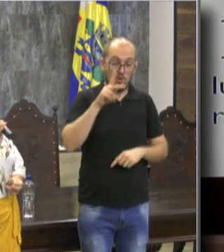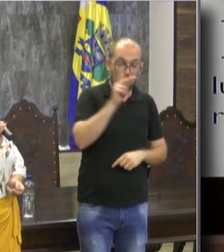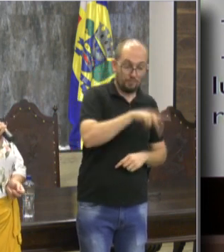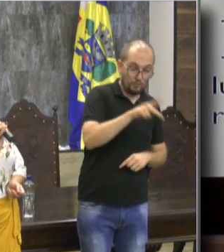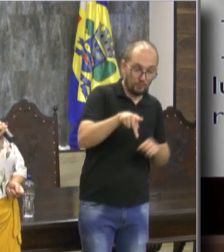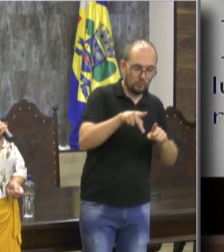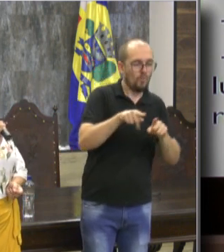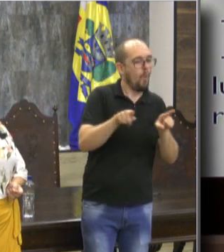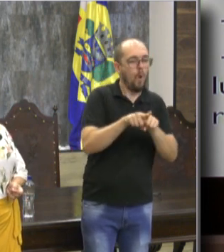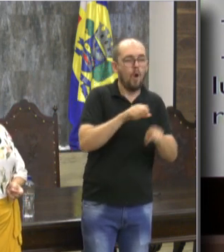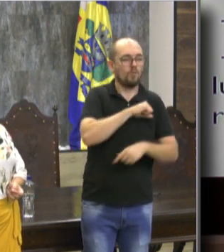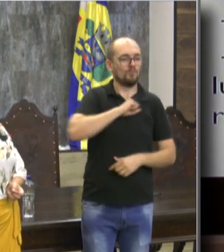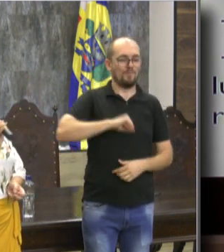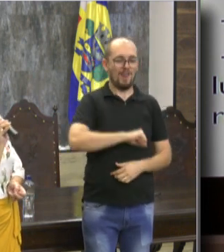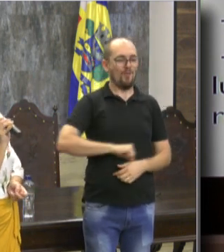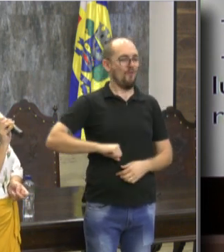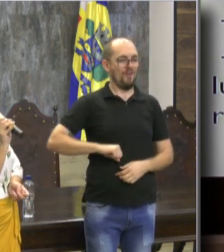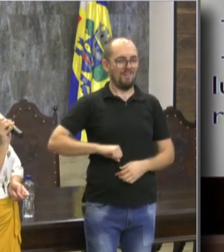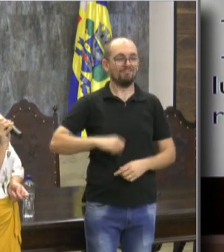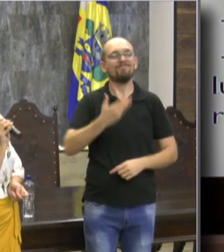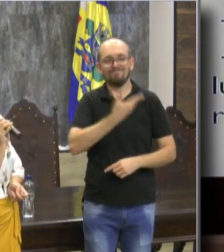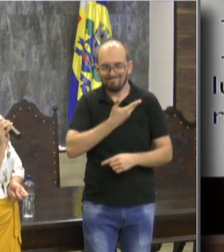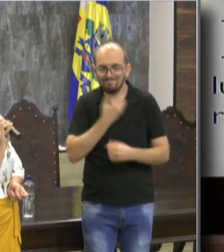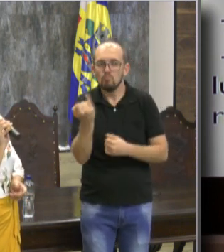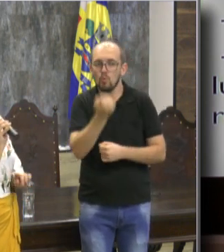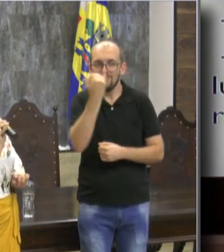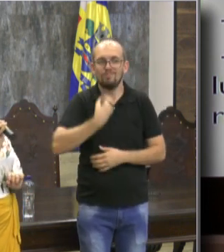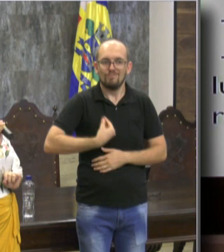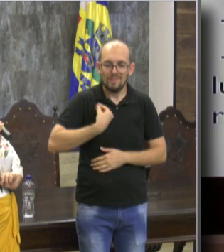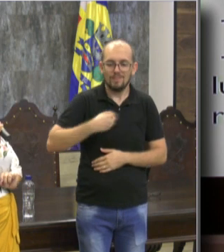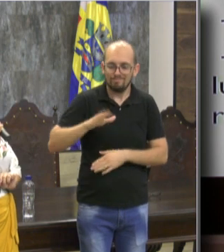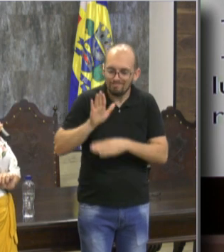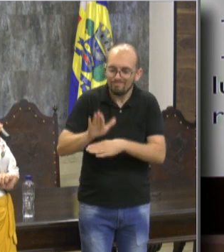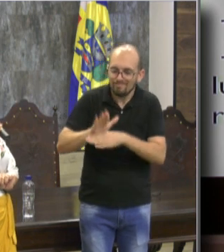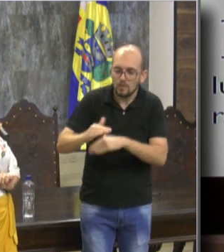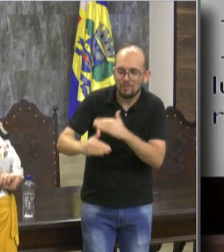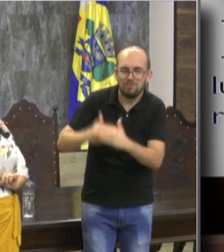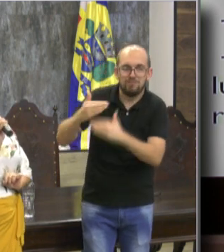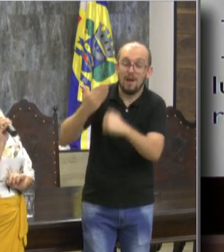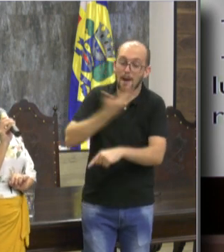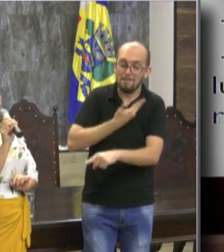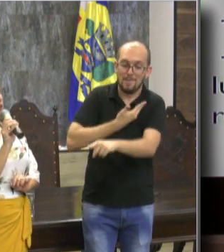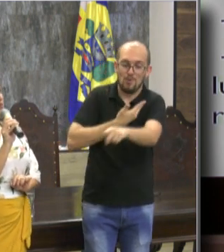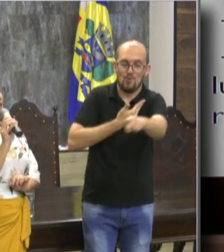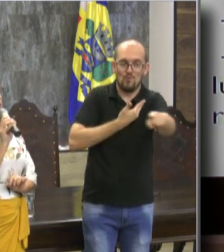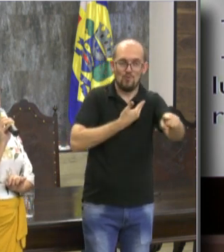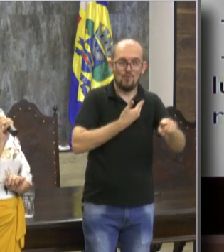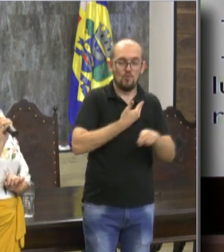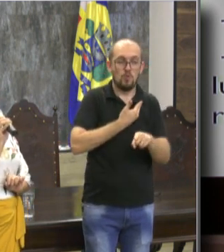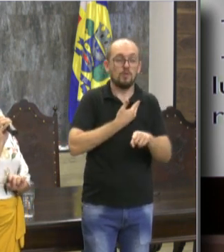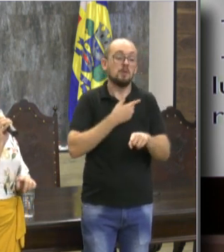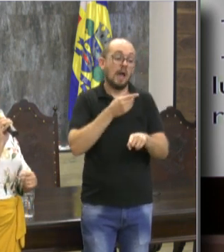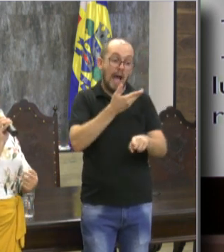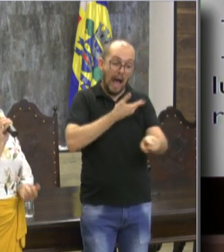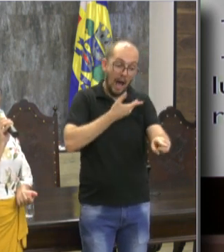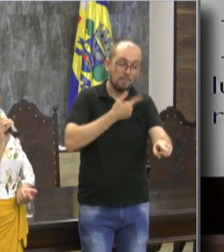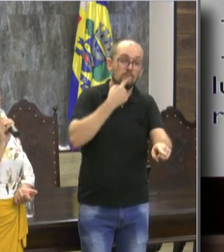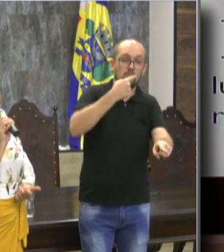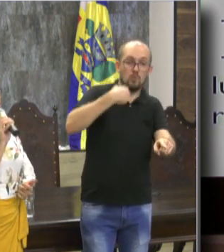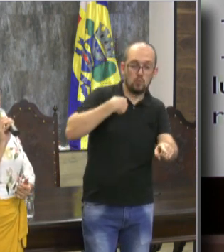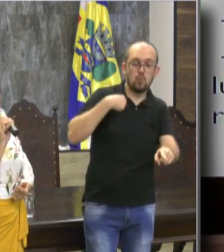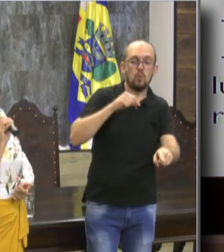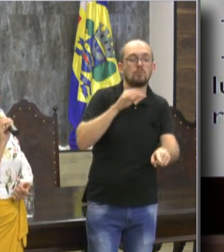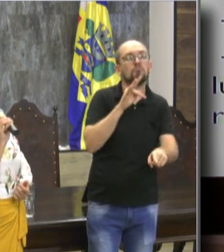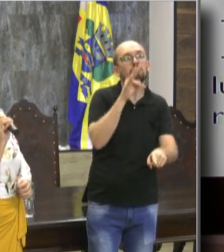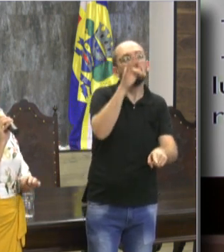Os amigos são muito importantes na nossa vida. No futuro, quando eu encontrar o Gustavo em outro lugar, eu